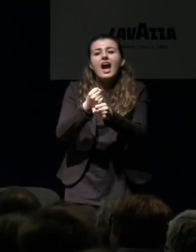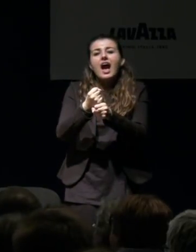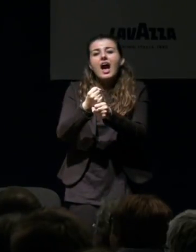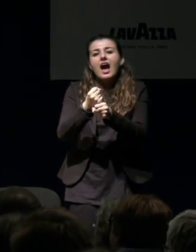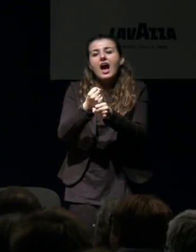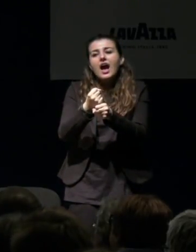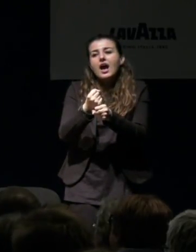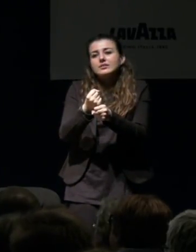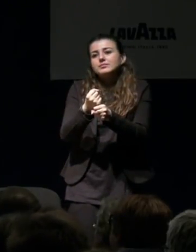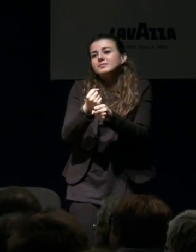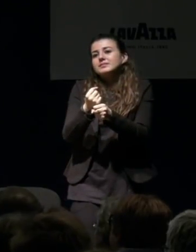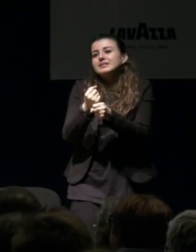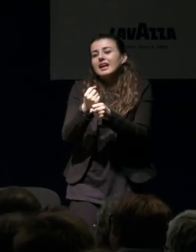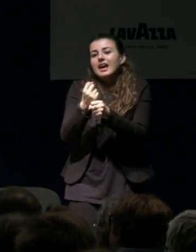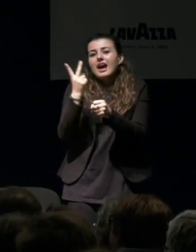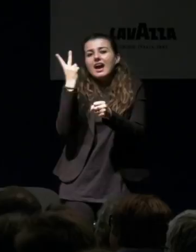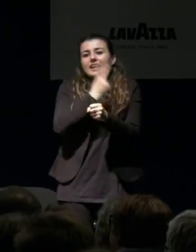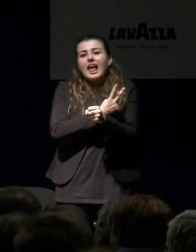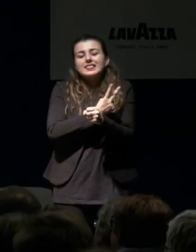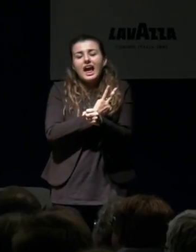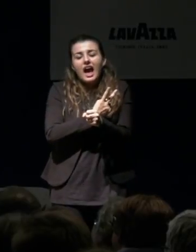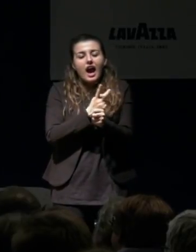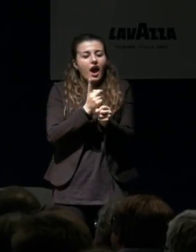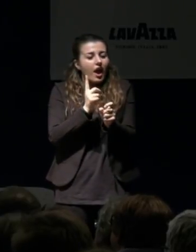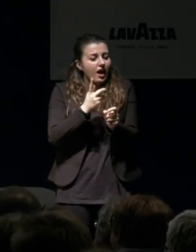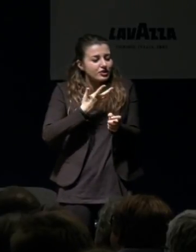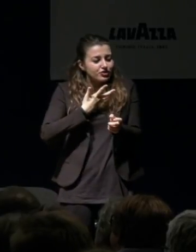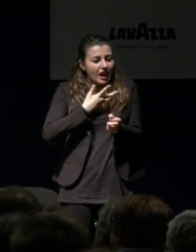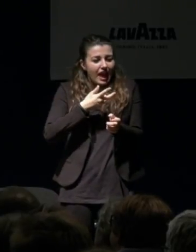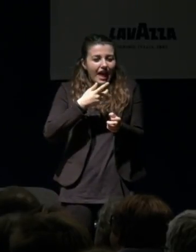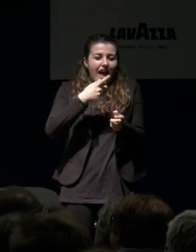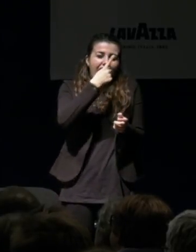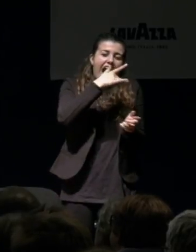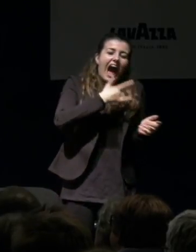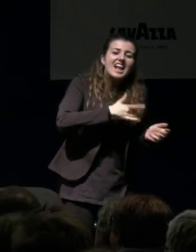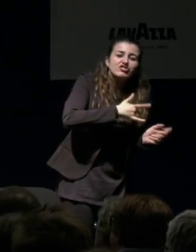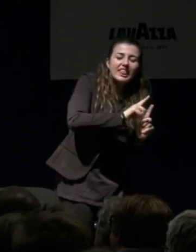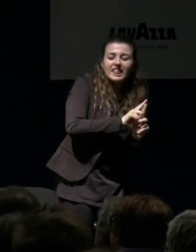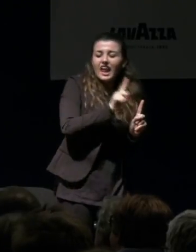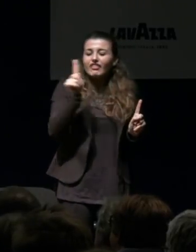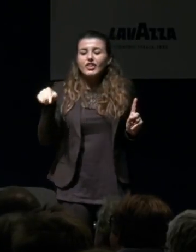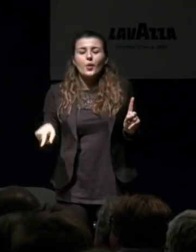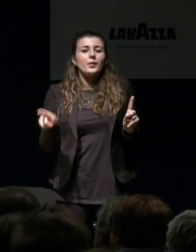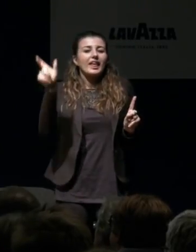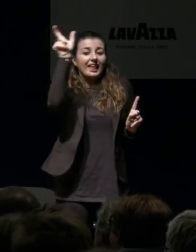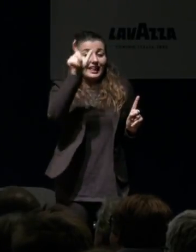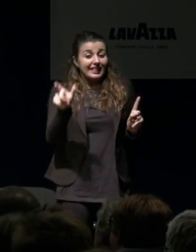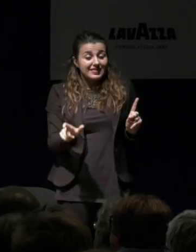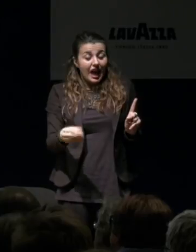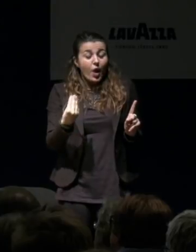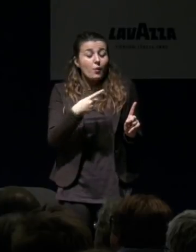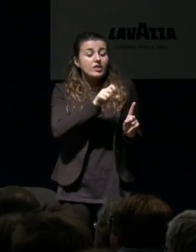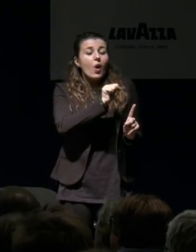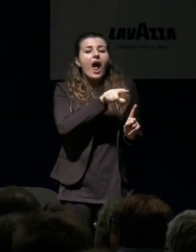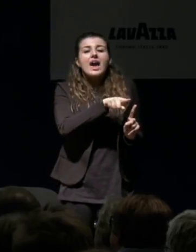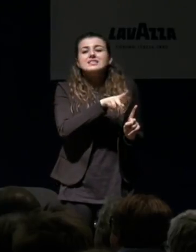che che si dipanava dall'argentina all'italia e quando alessandro il mancato